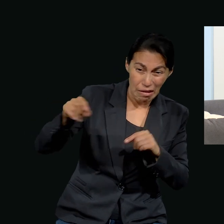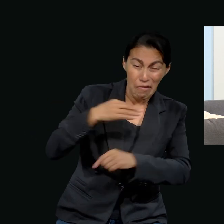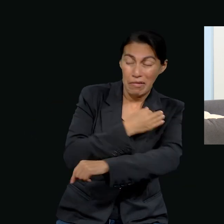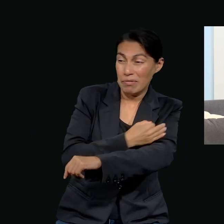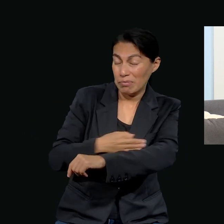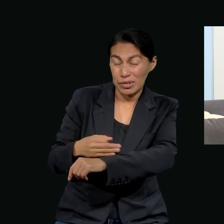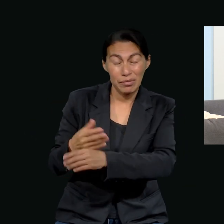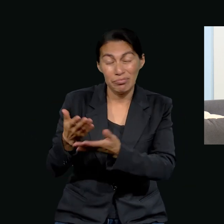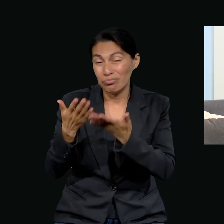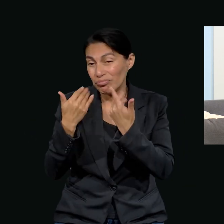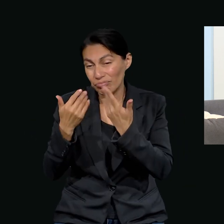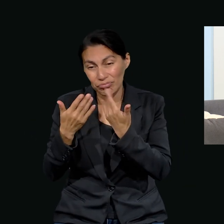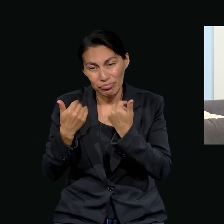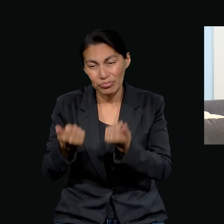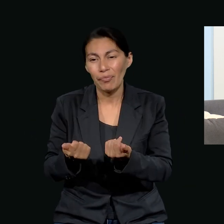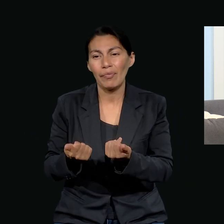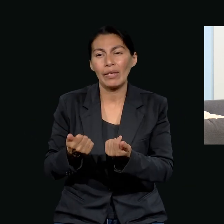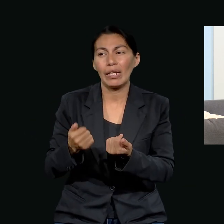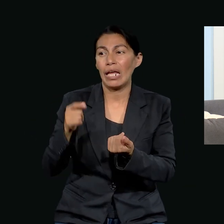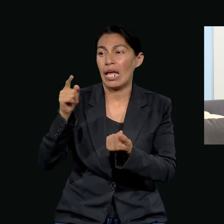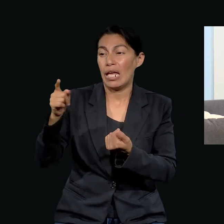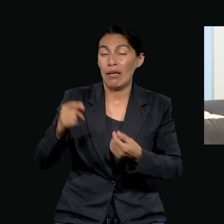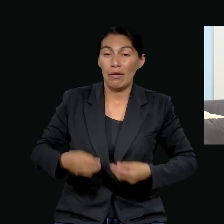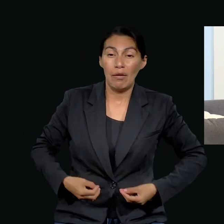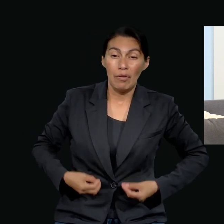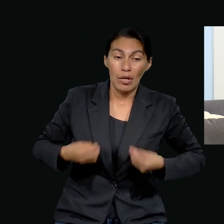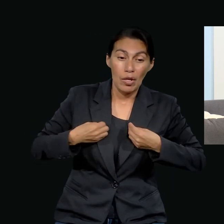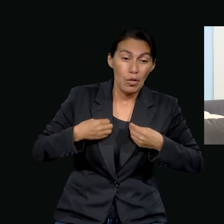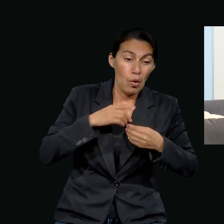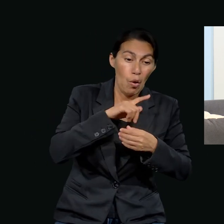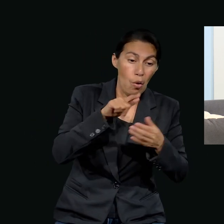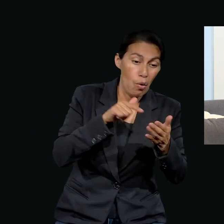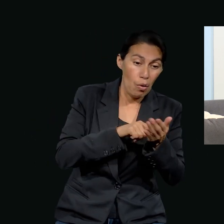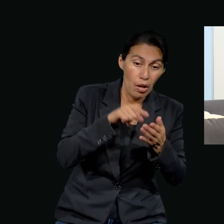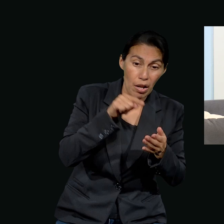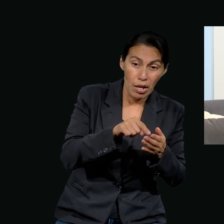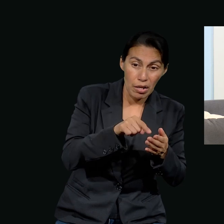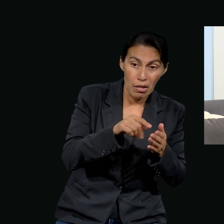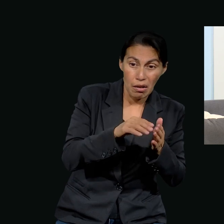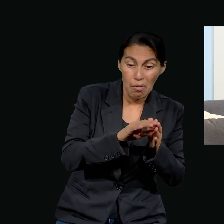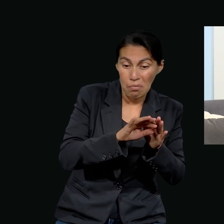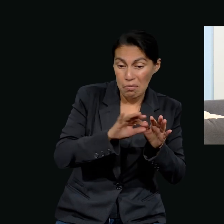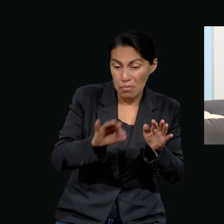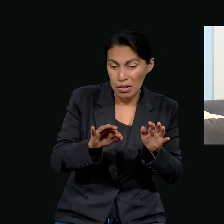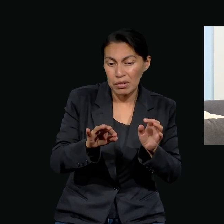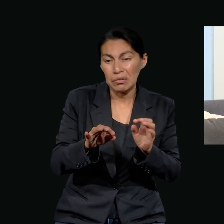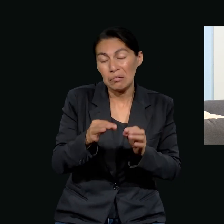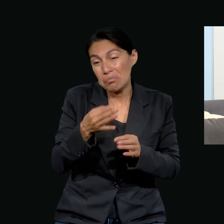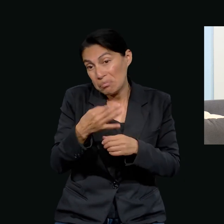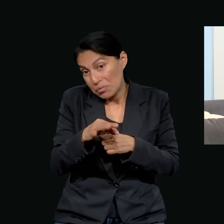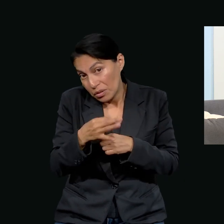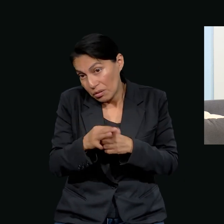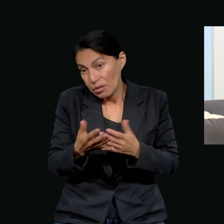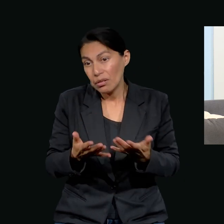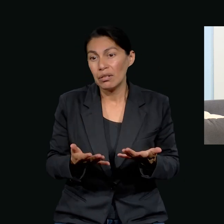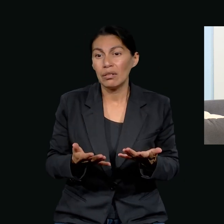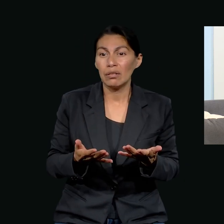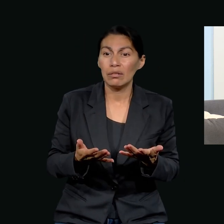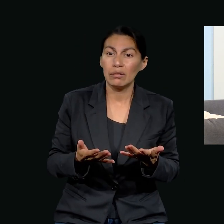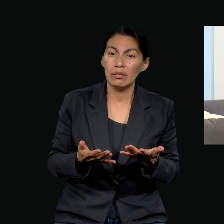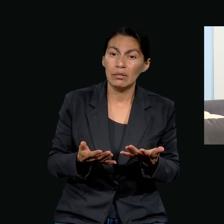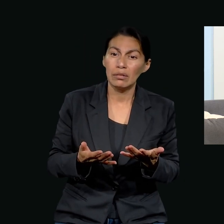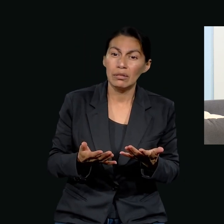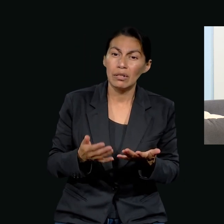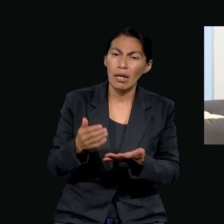teniendo que vivir en un albergue momentáneamente, hasta que, con la ayuda de